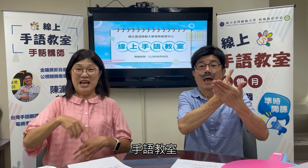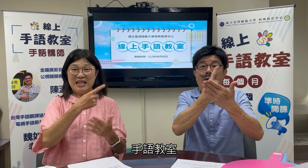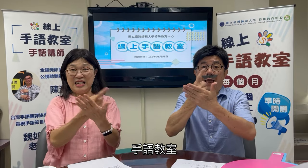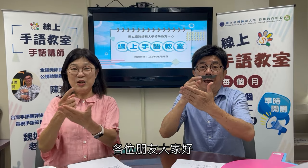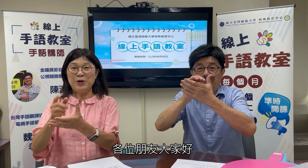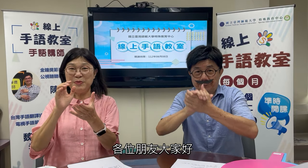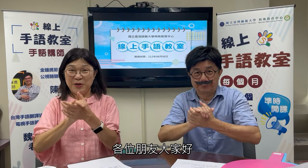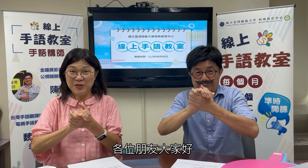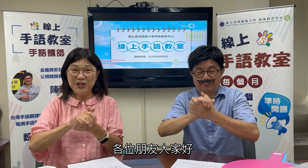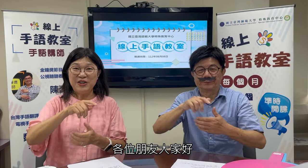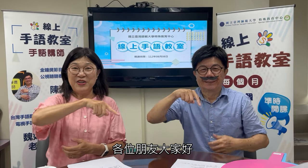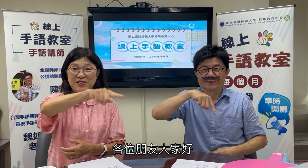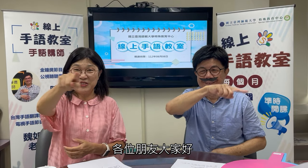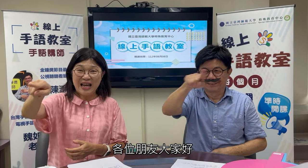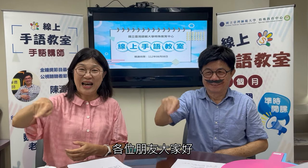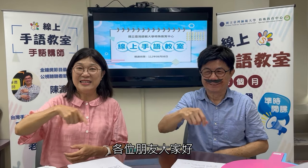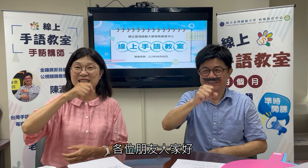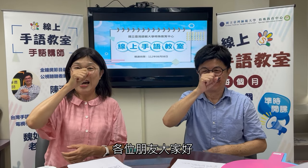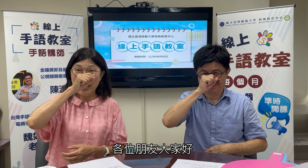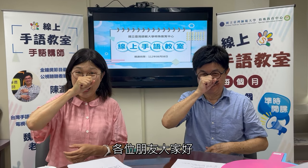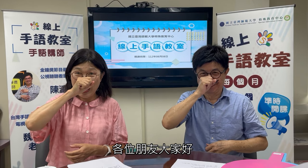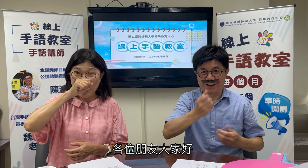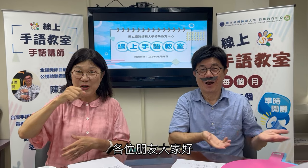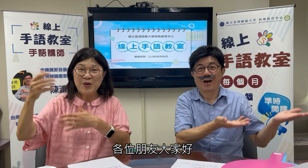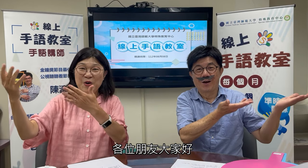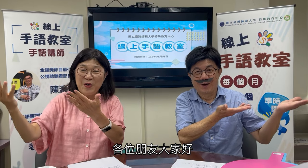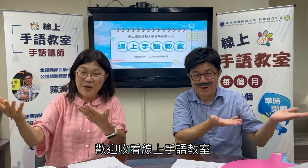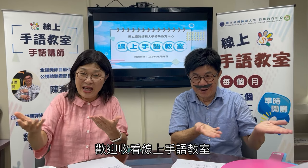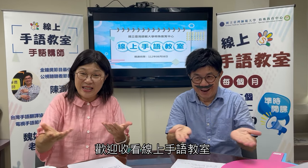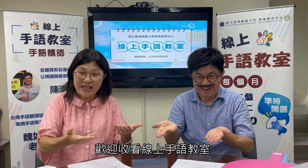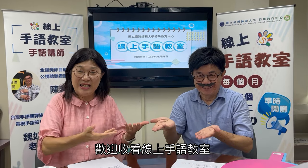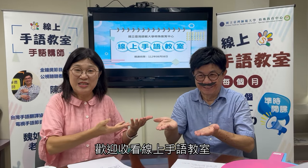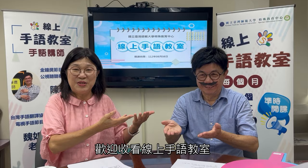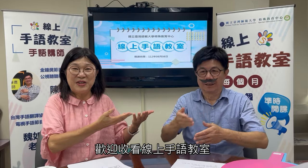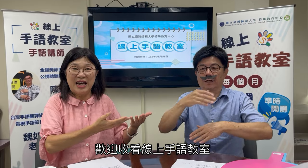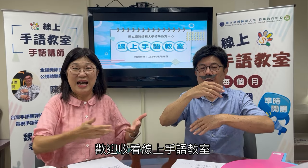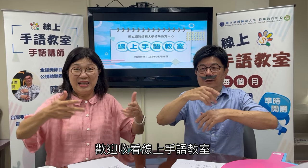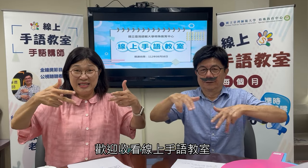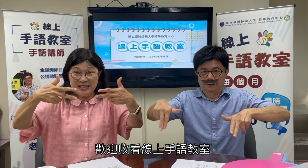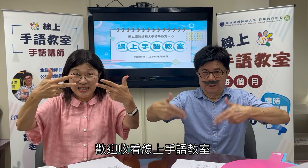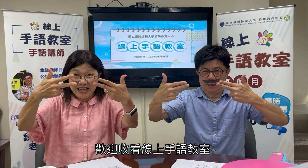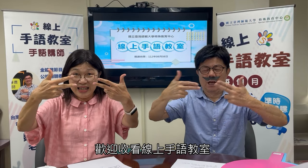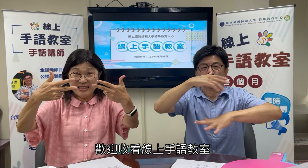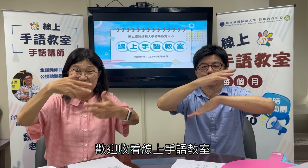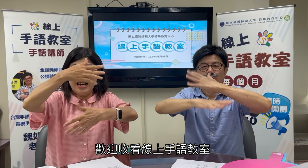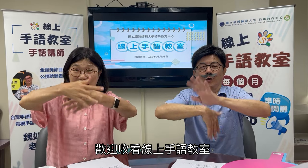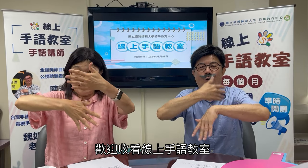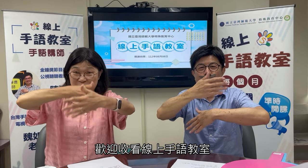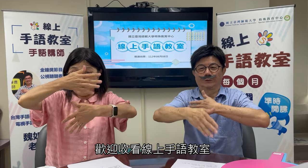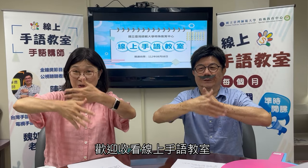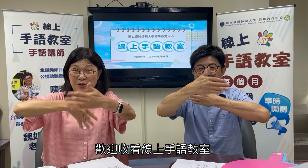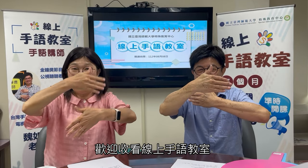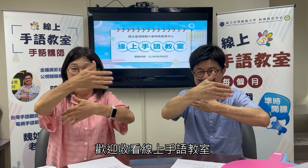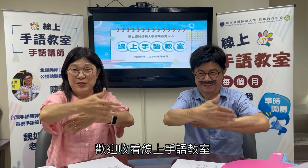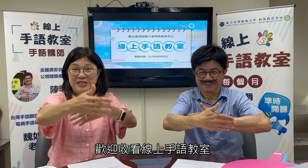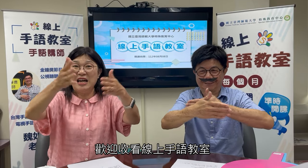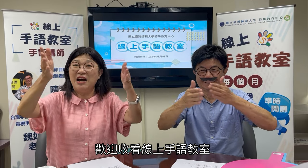各位朋友大家好，欢迎收看线上手语教